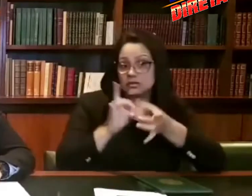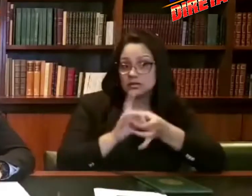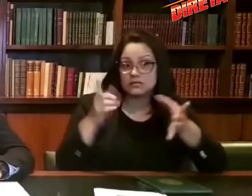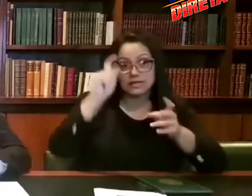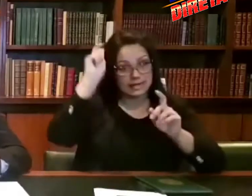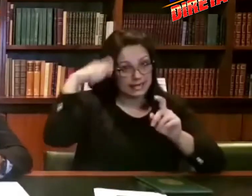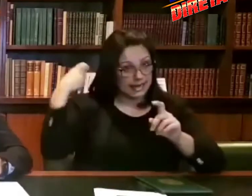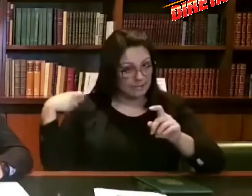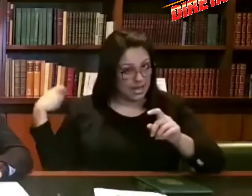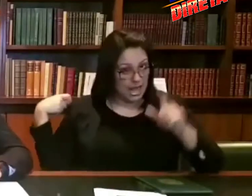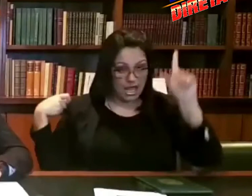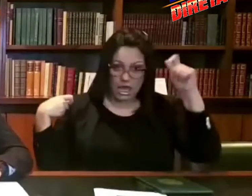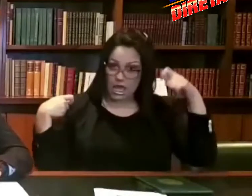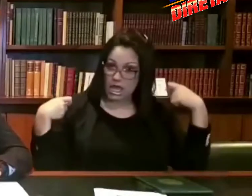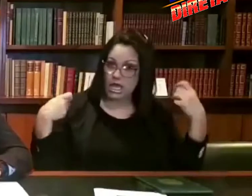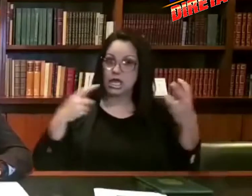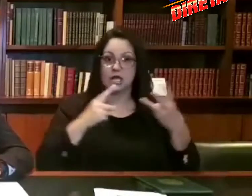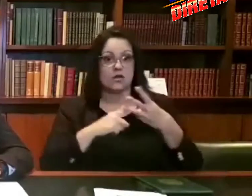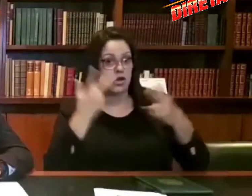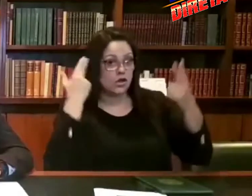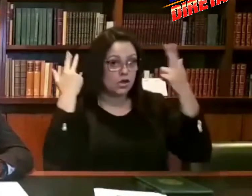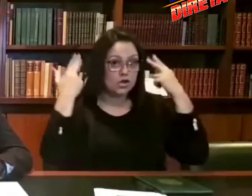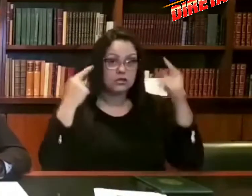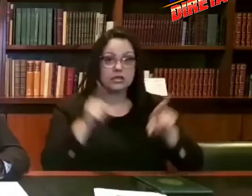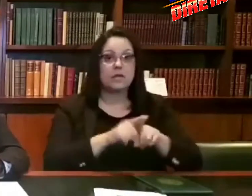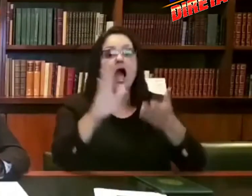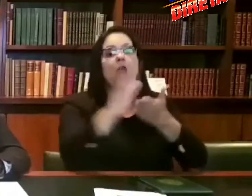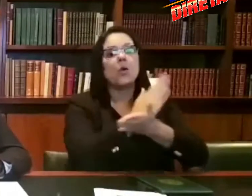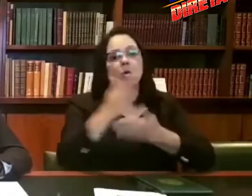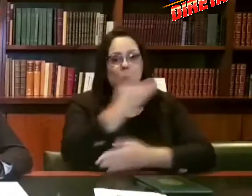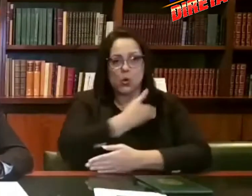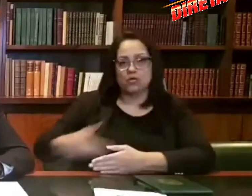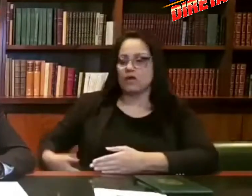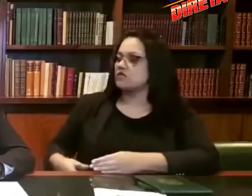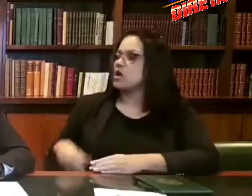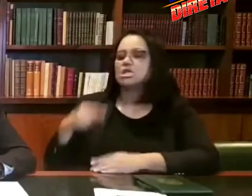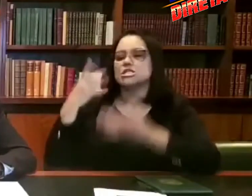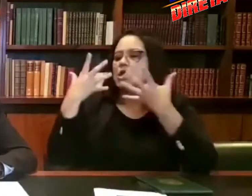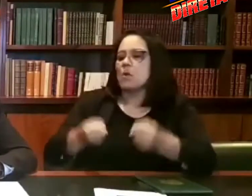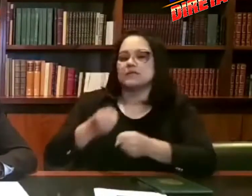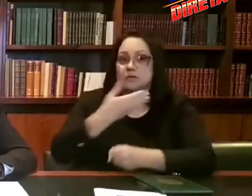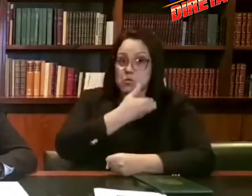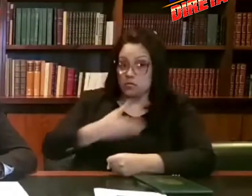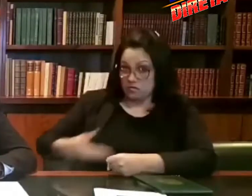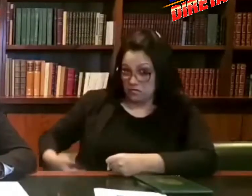Alguns governadores tinham informações que não iam cumprir o nosso decreto. Eu deixo claro uma